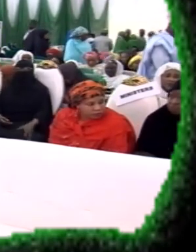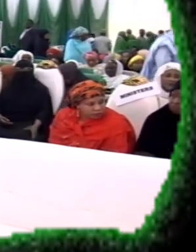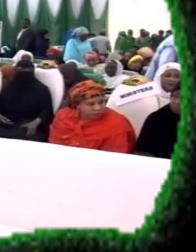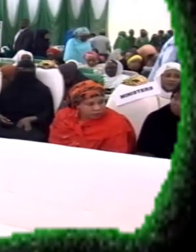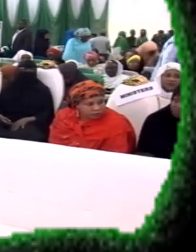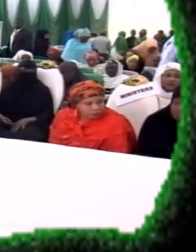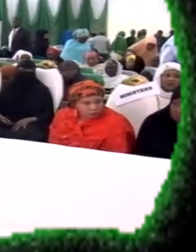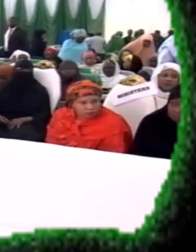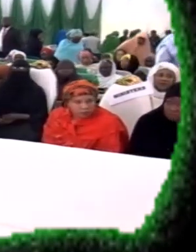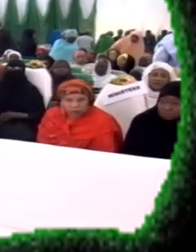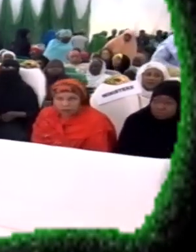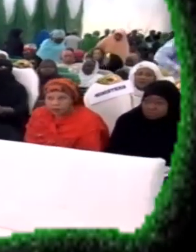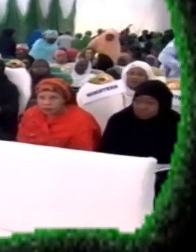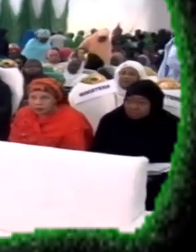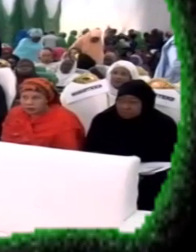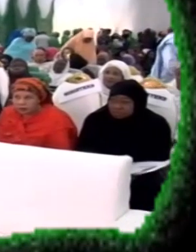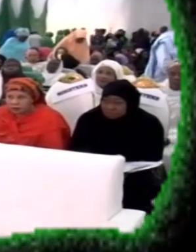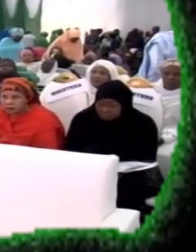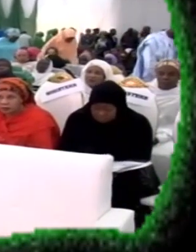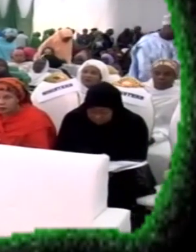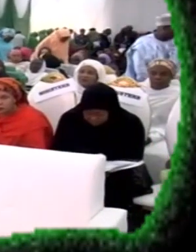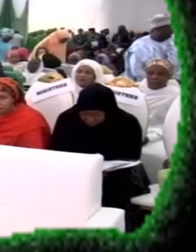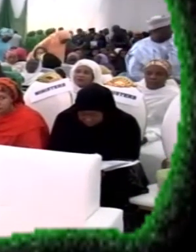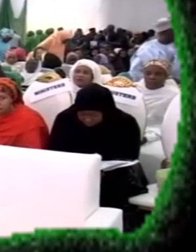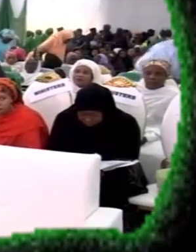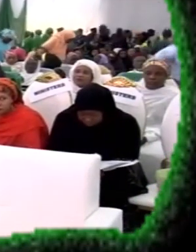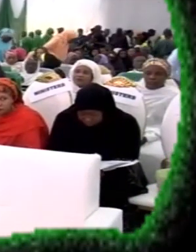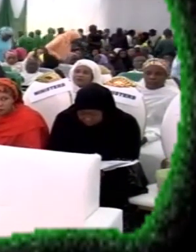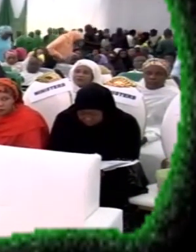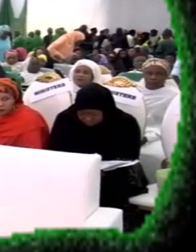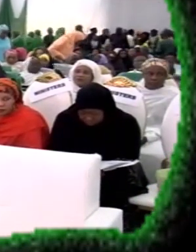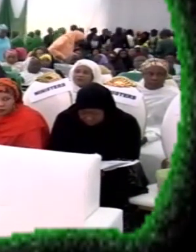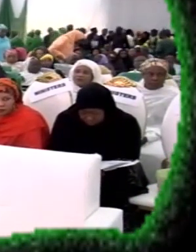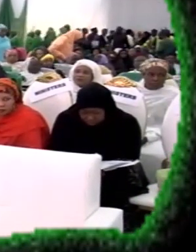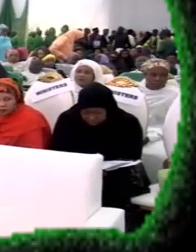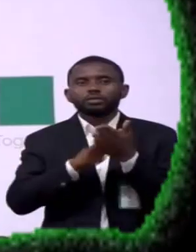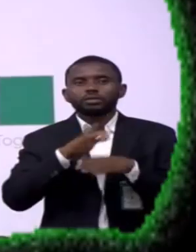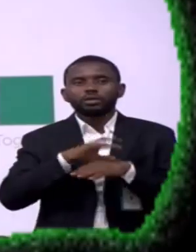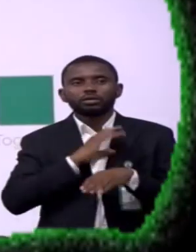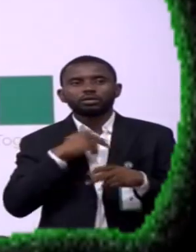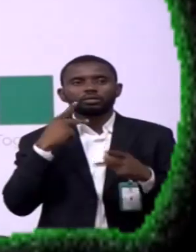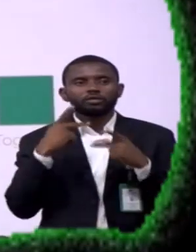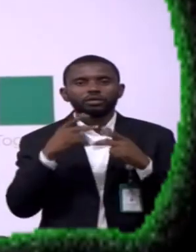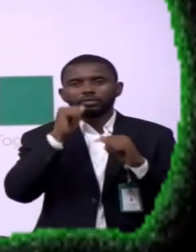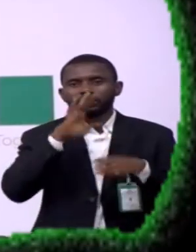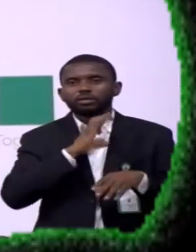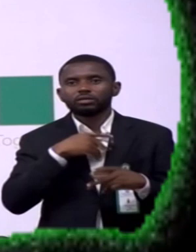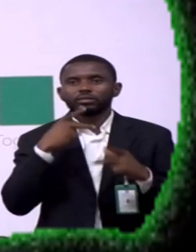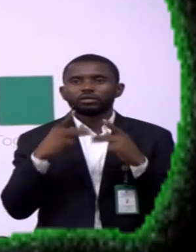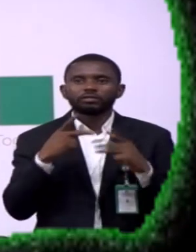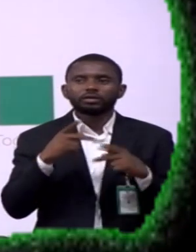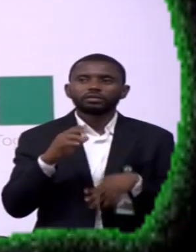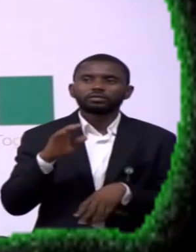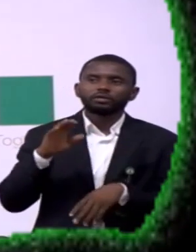صلوا على النبي الكريم اللهم صل وسلم وبارك على سيدنا محمد وعلى آل